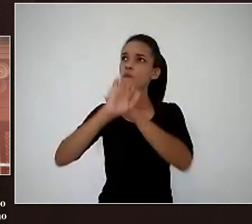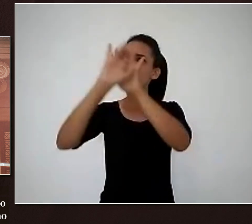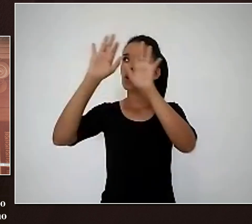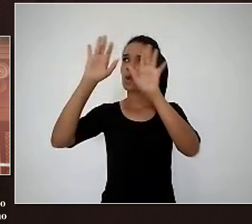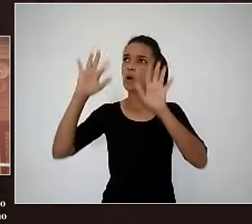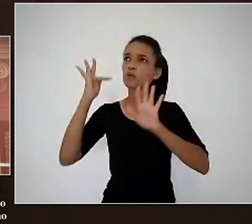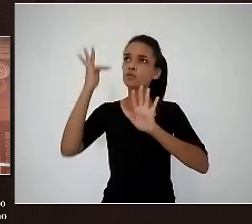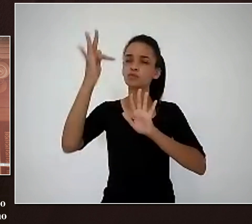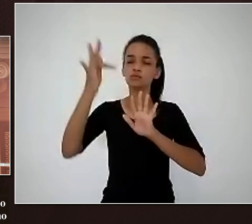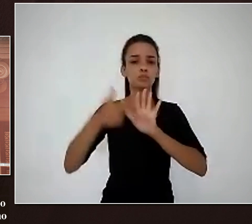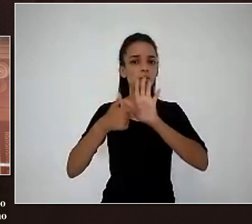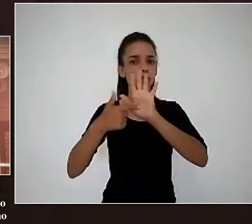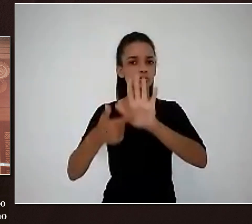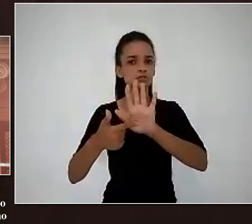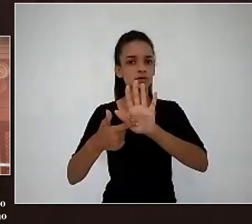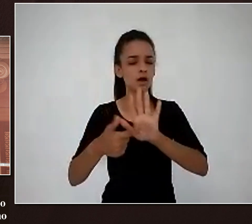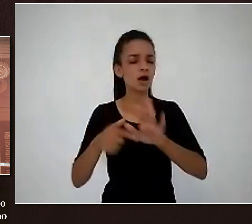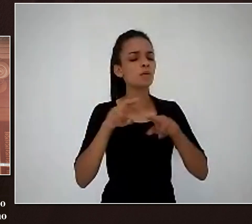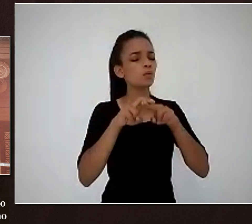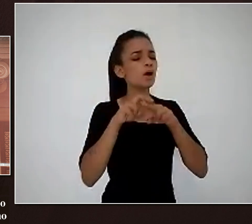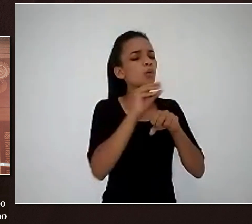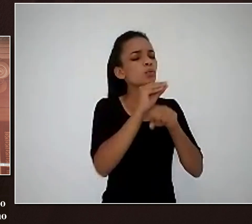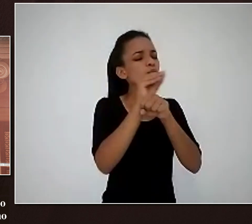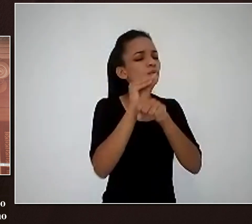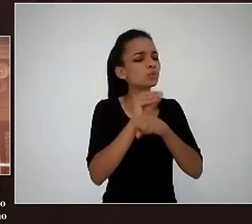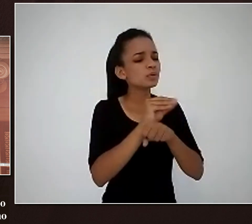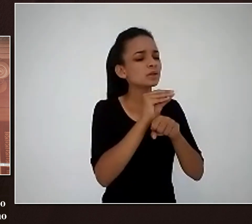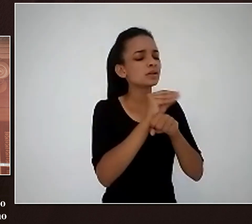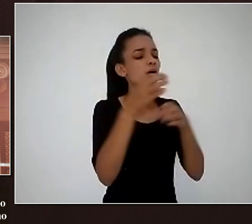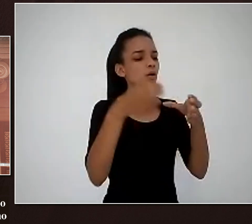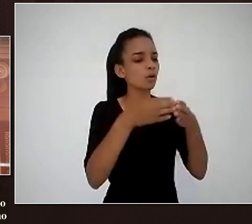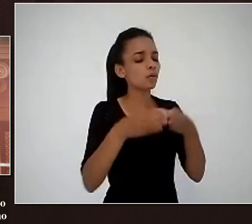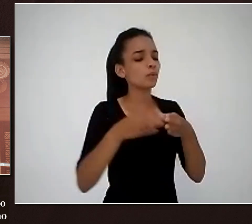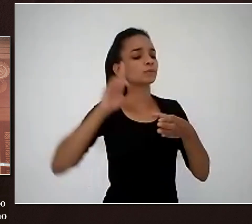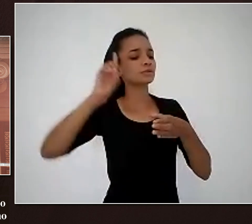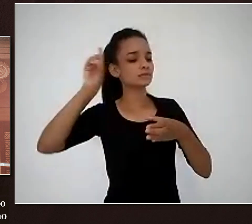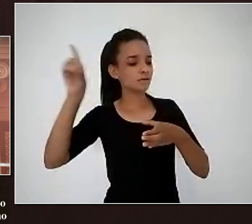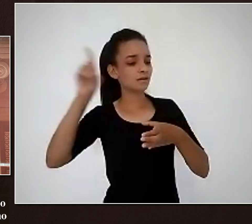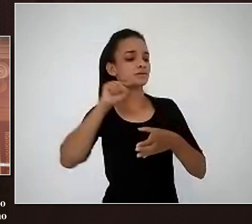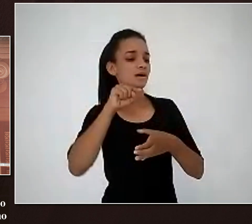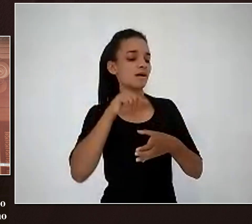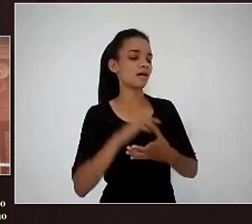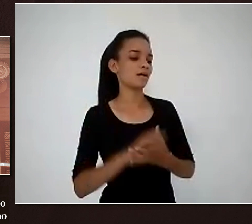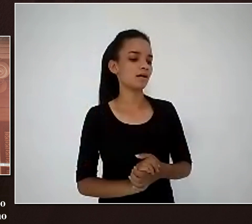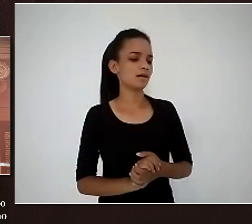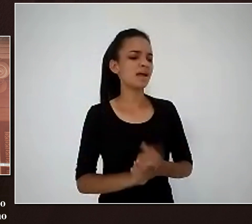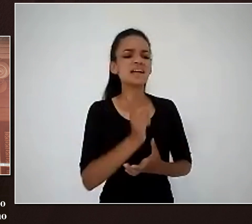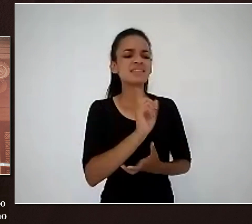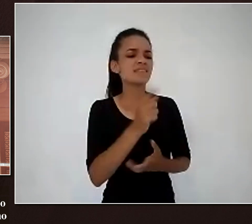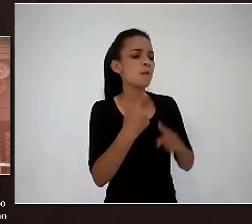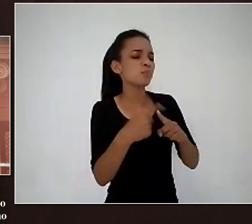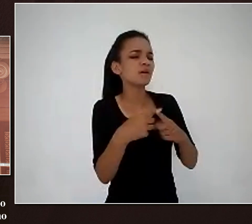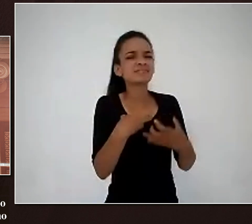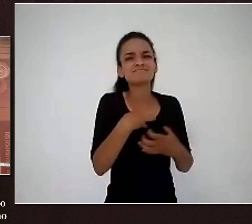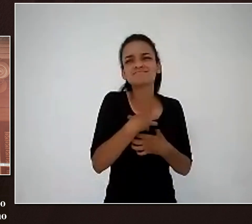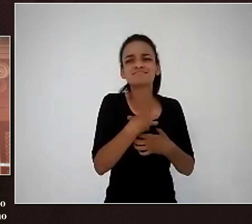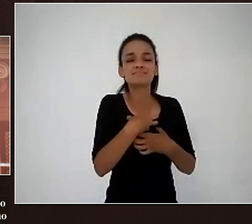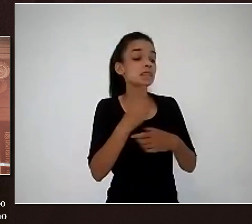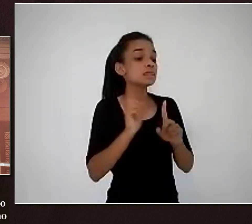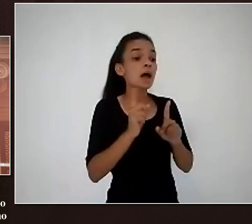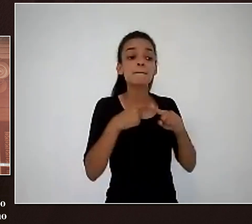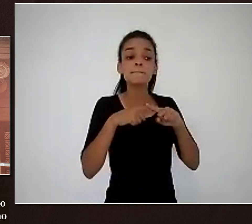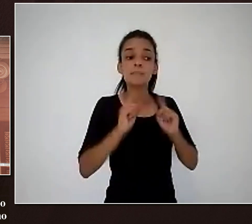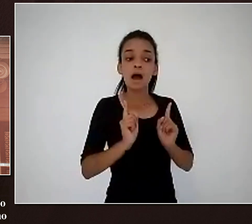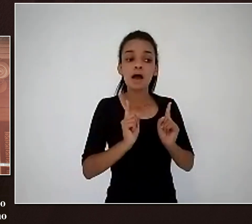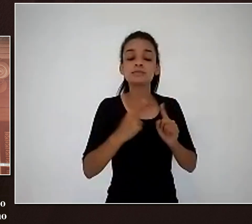o rebanho de Deus que há entre vós, não por constrangimento, mas espontaneamente como Deus quer, nem